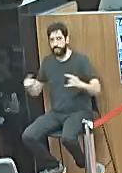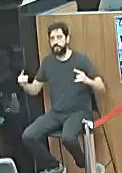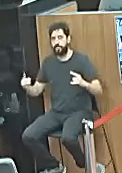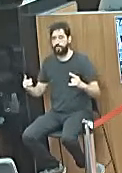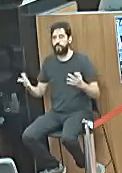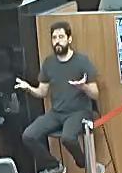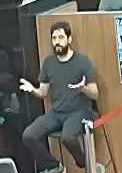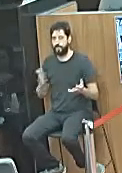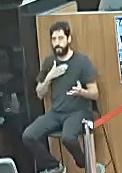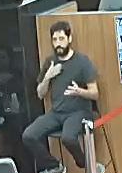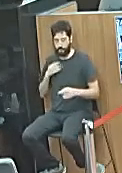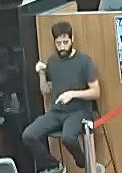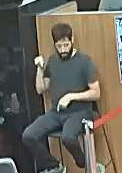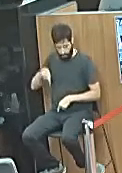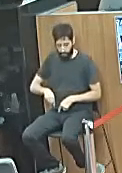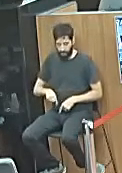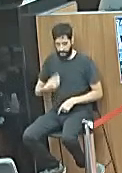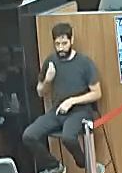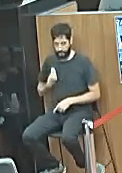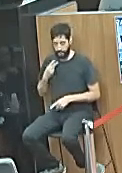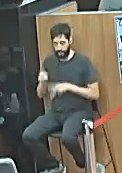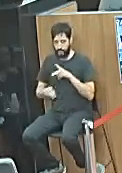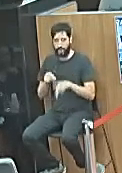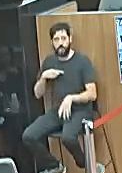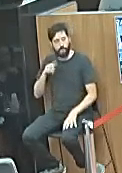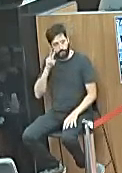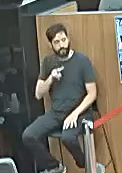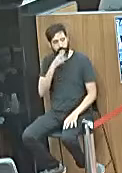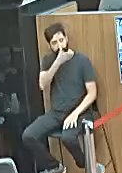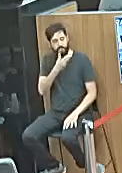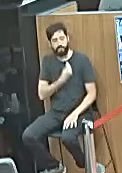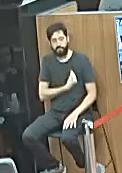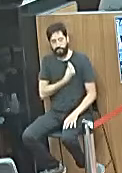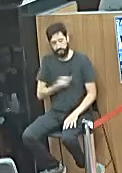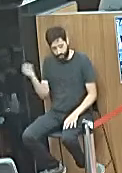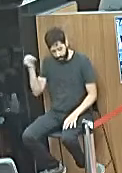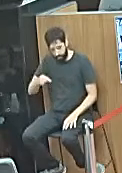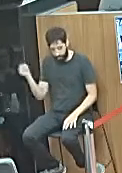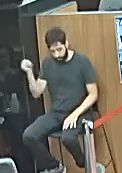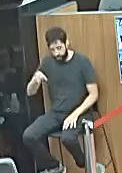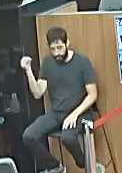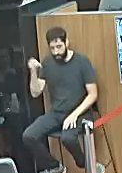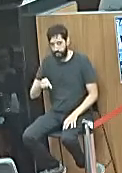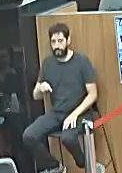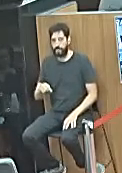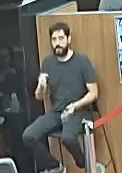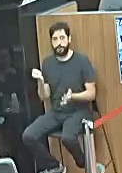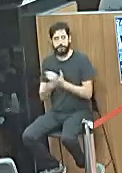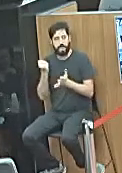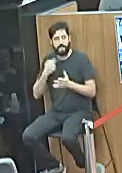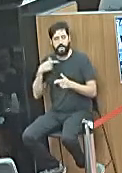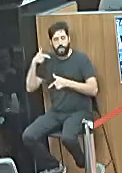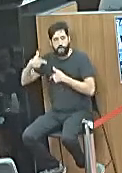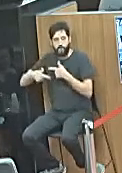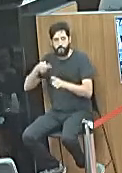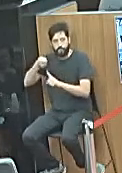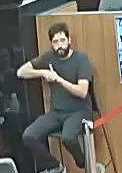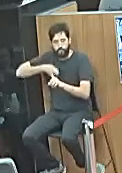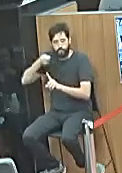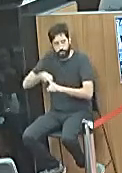né desde quando eu estou aqui na condição participação popular desde a sua presença marcante nessa luta e de maneira insistente